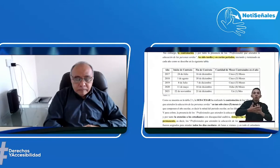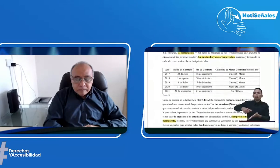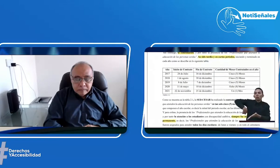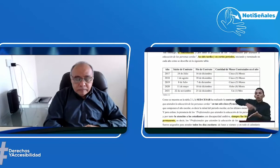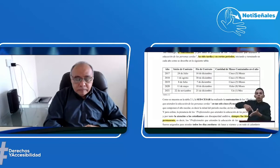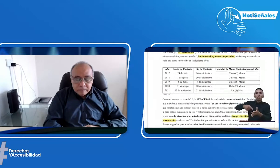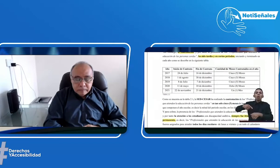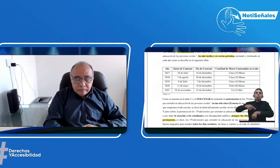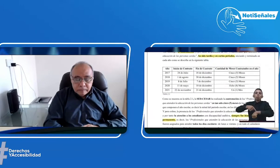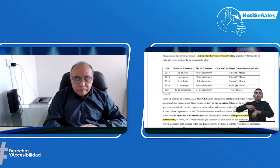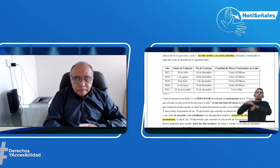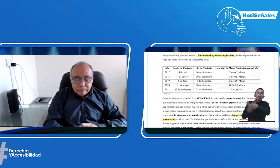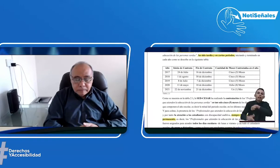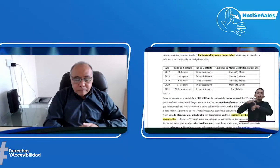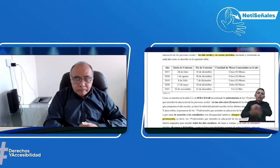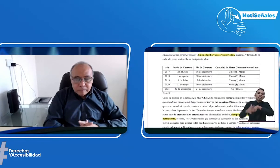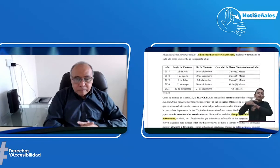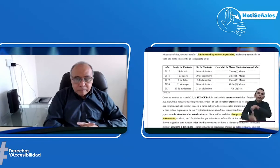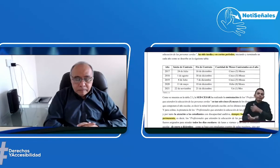Gracias.